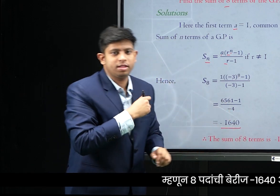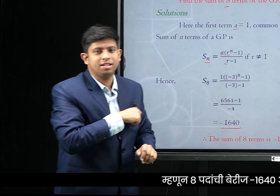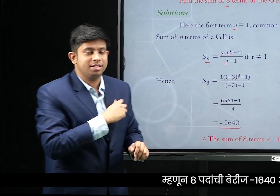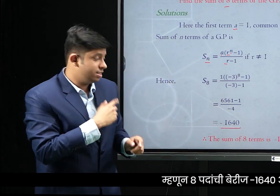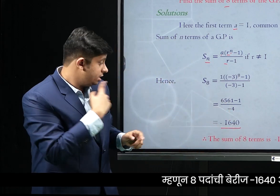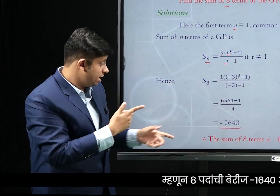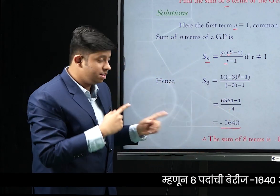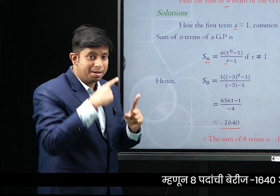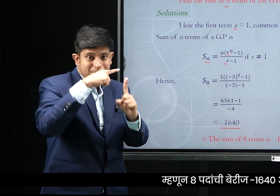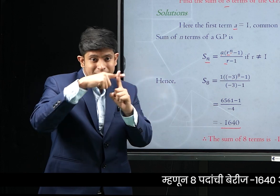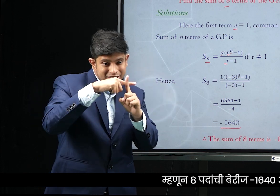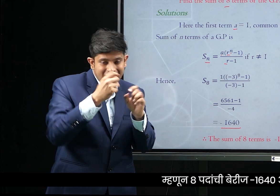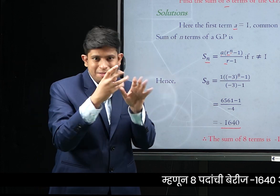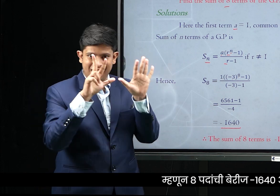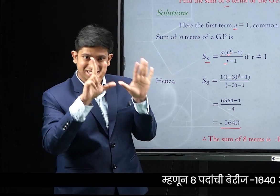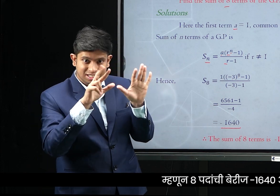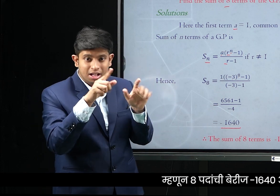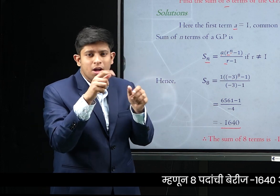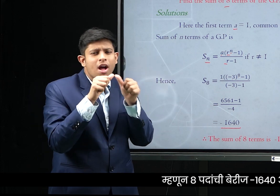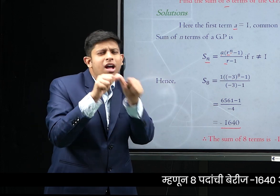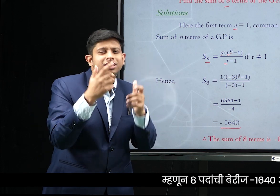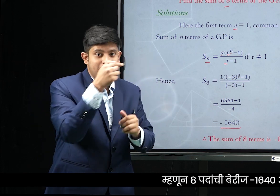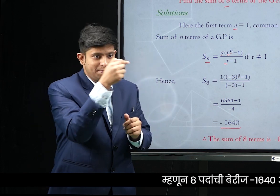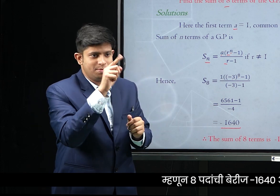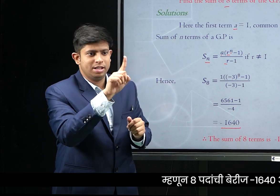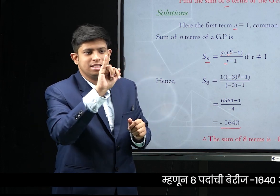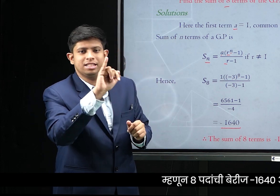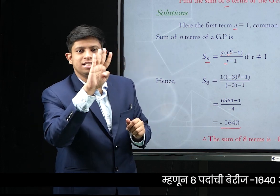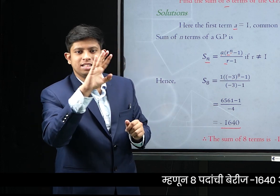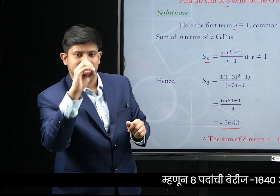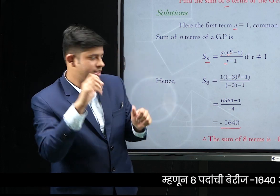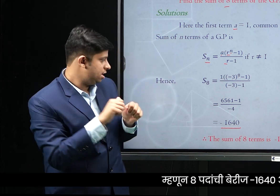म्हणून एक पदांची बेरीज minus 1640 आहे.